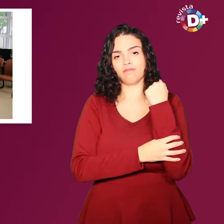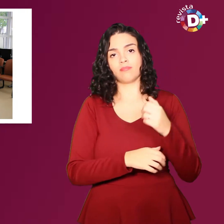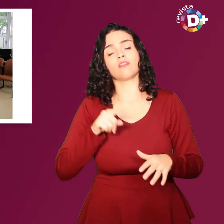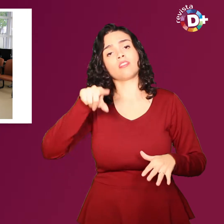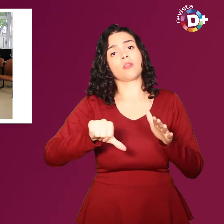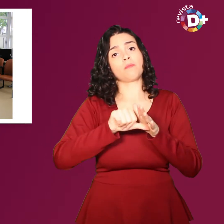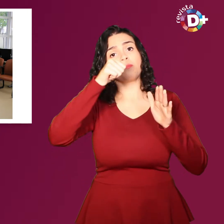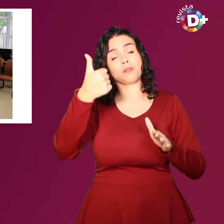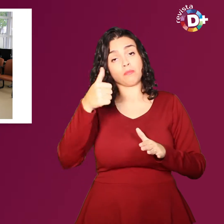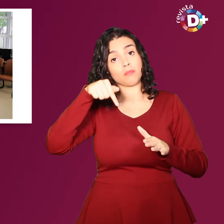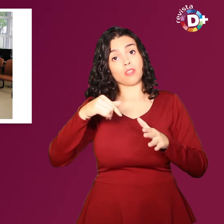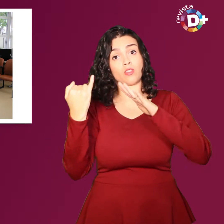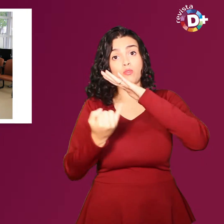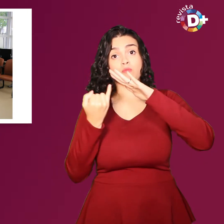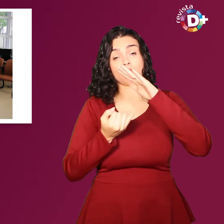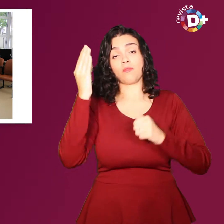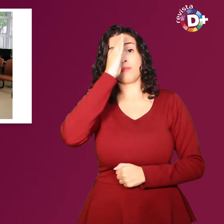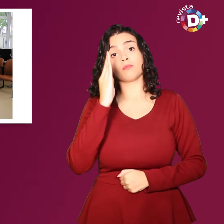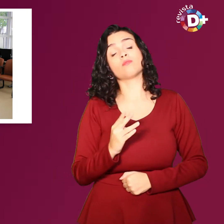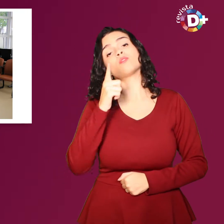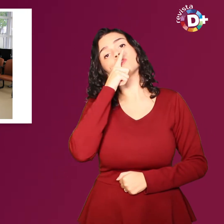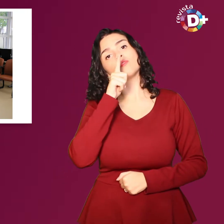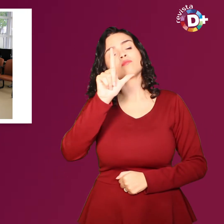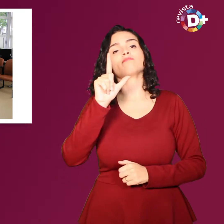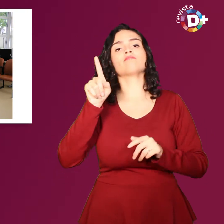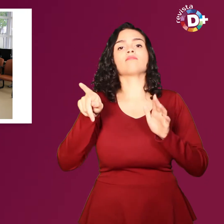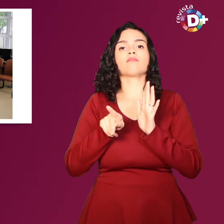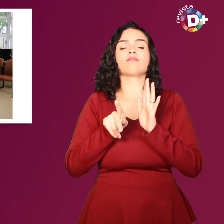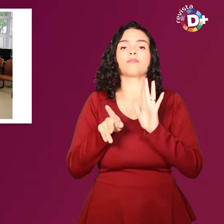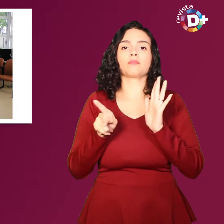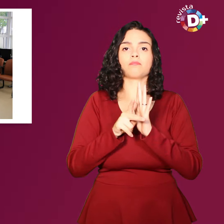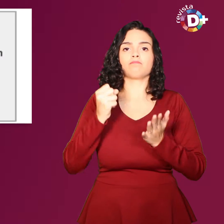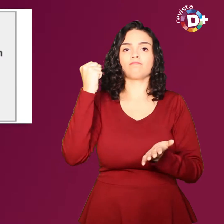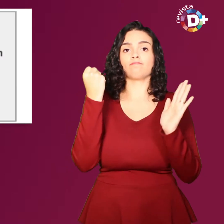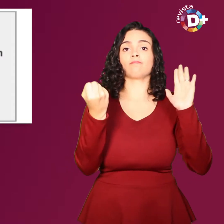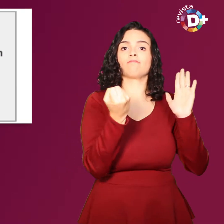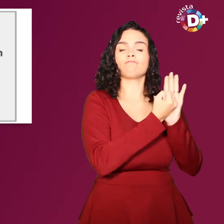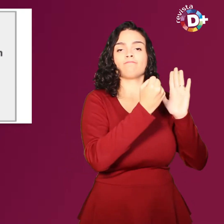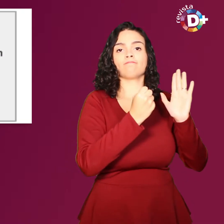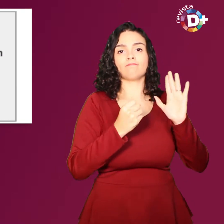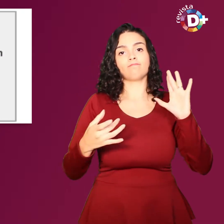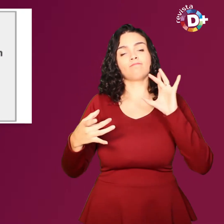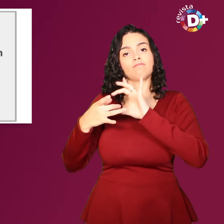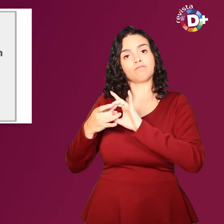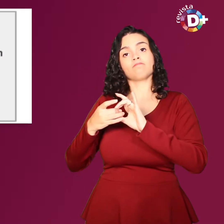reabilitação. Ela é a primeira instituição brasileira a conquistar a acreditação da CARF.